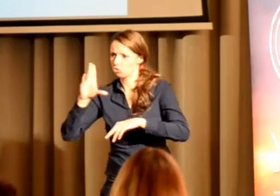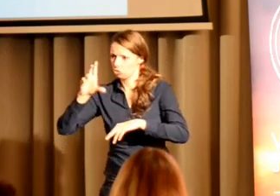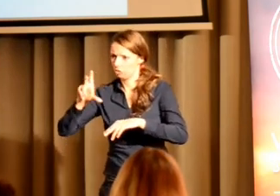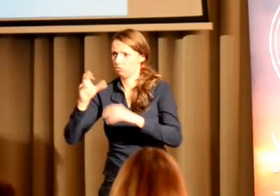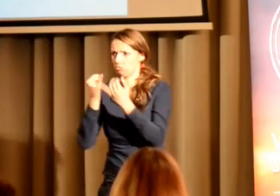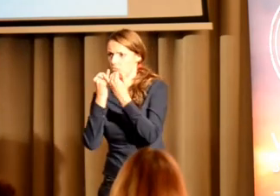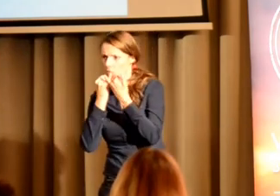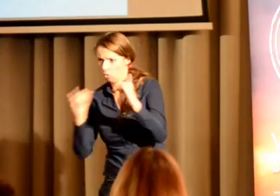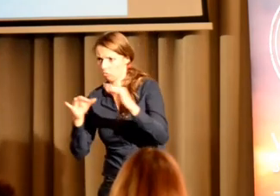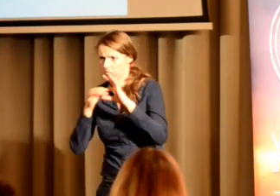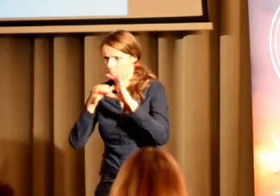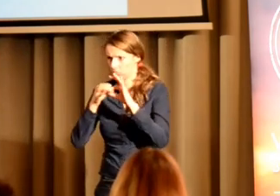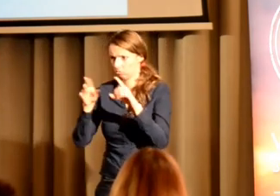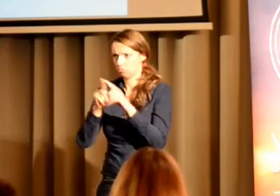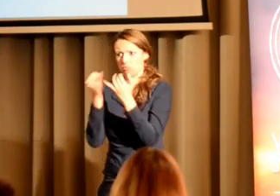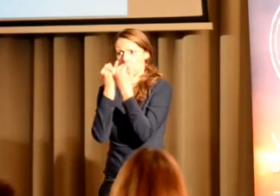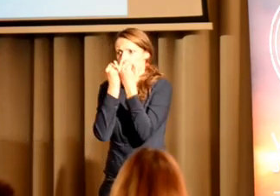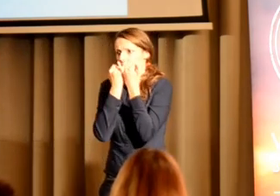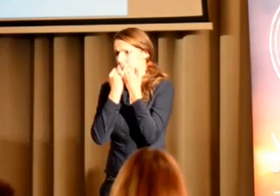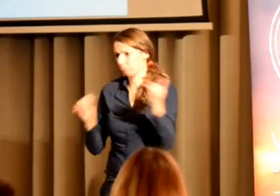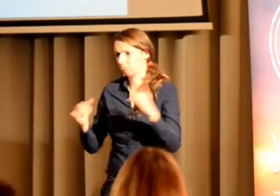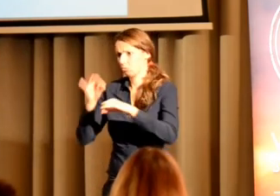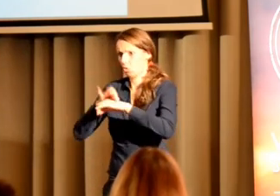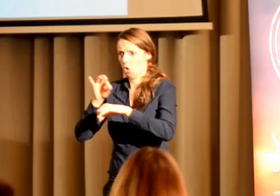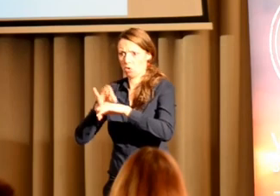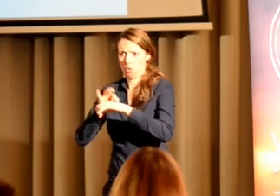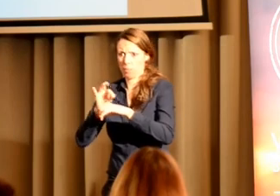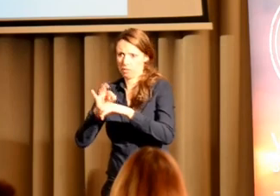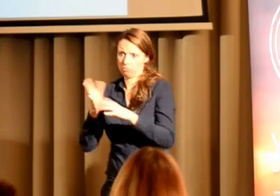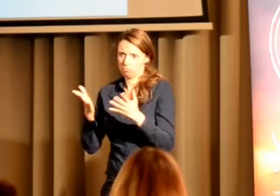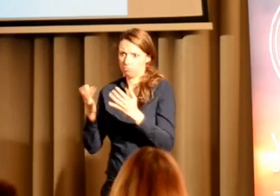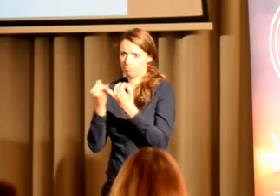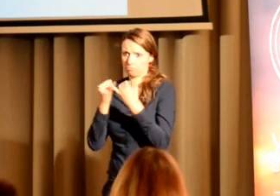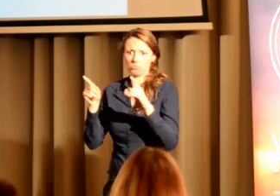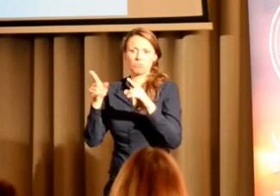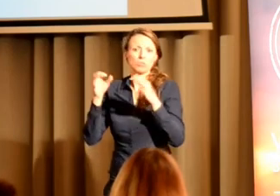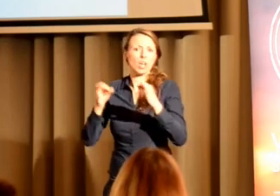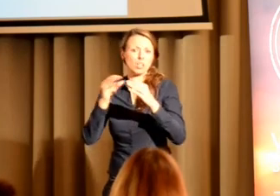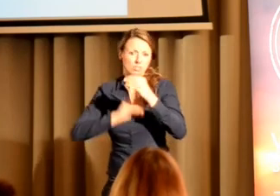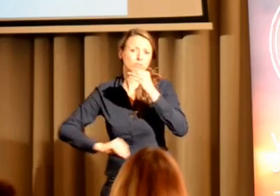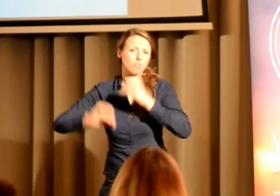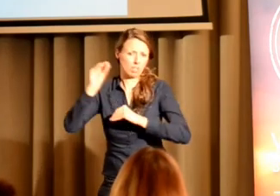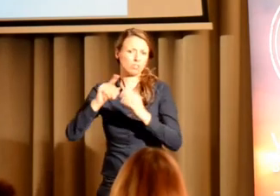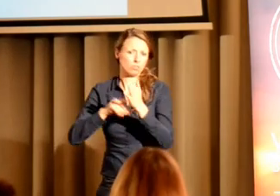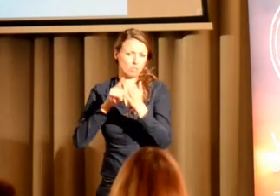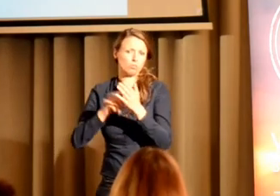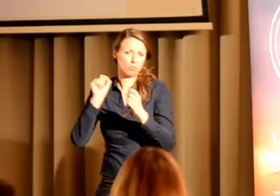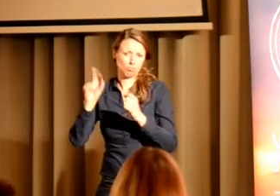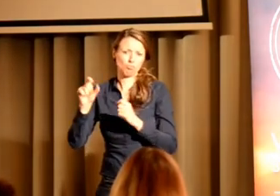no i oczywiście szereg innych schorzeń, które teraz są coraz częstsze.